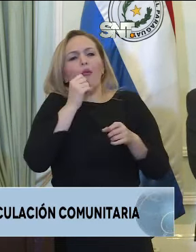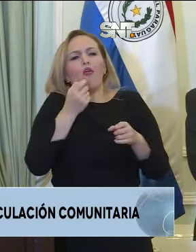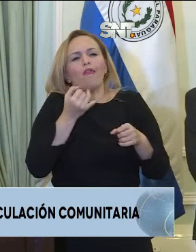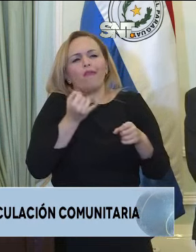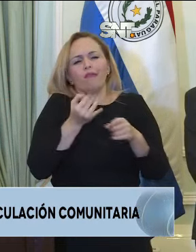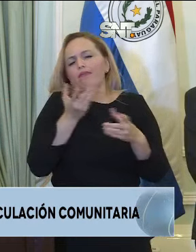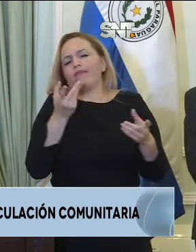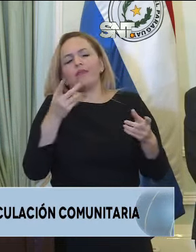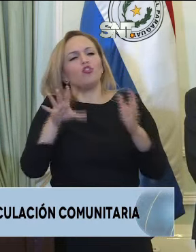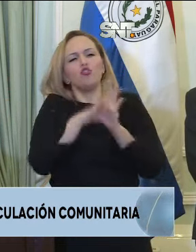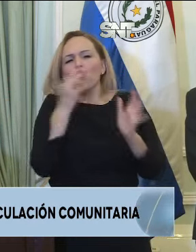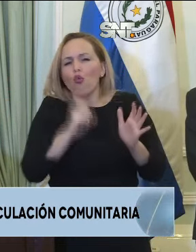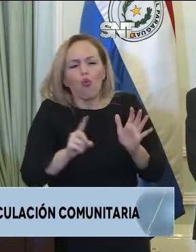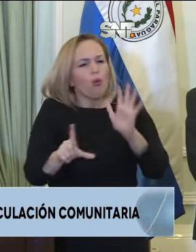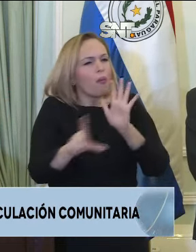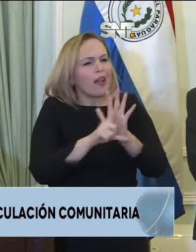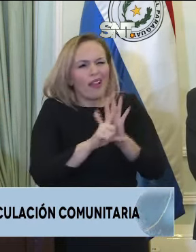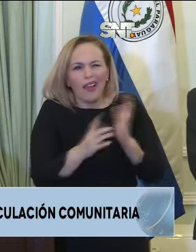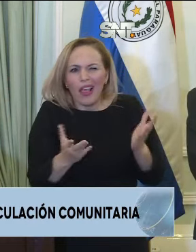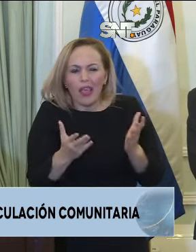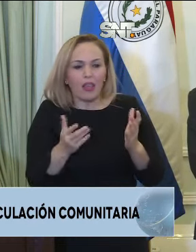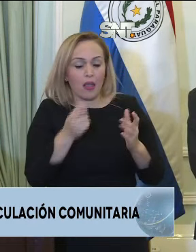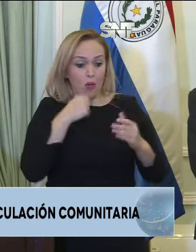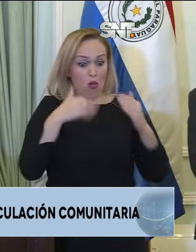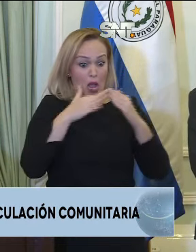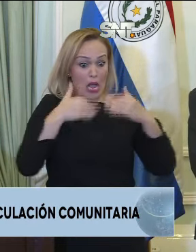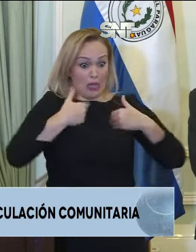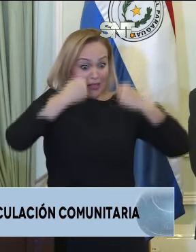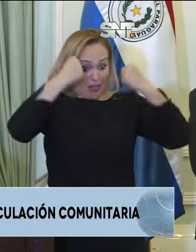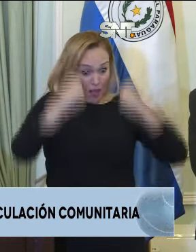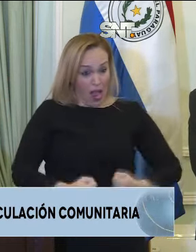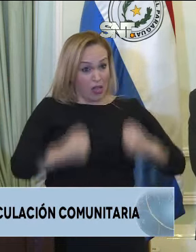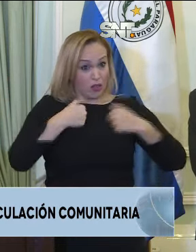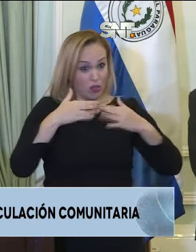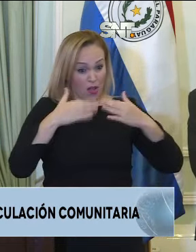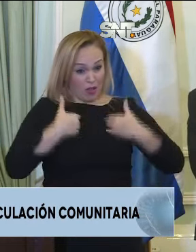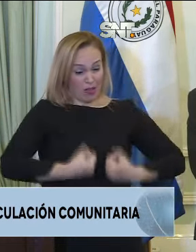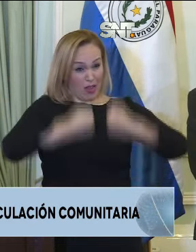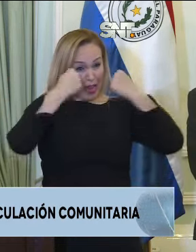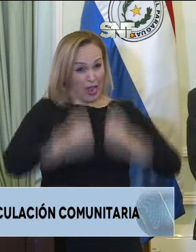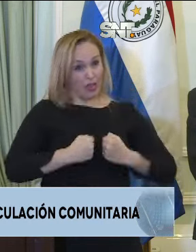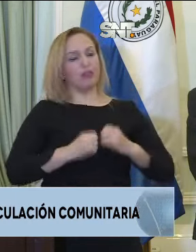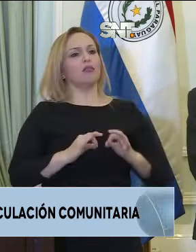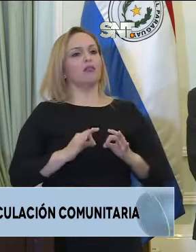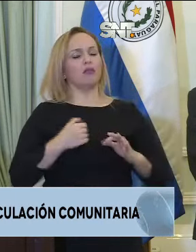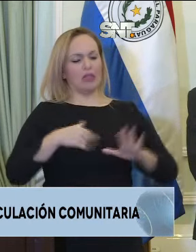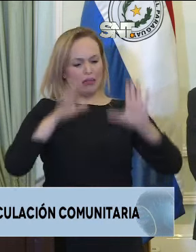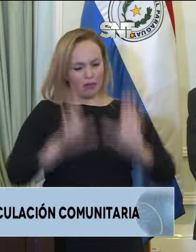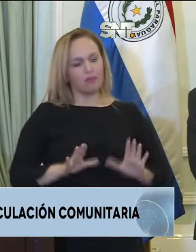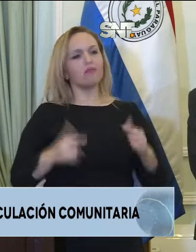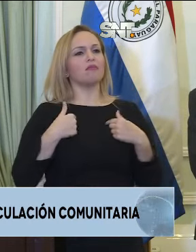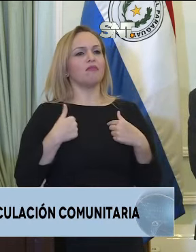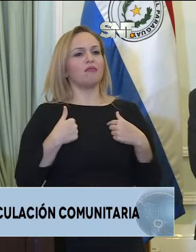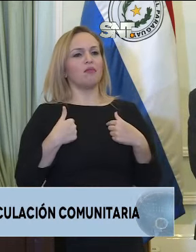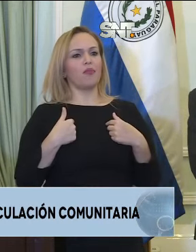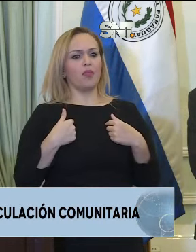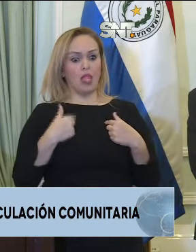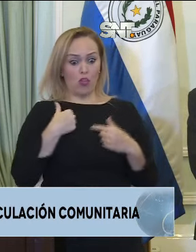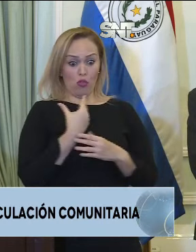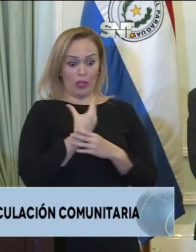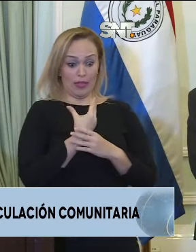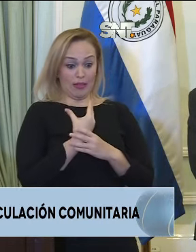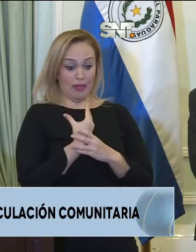ejemplo, vos estás obligado a guardar reclusión en tu casa, un amoroso exilio, derógave. Y si vos